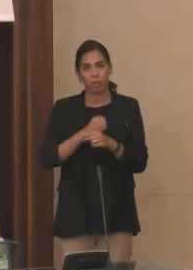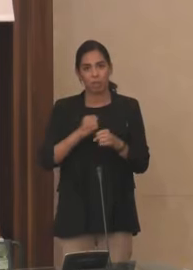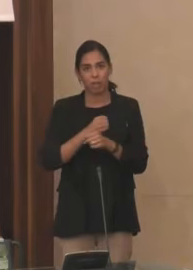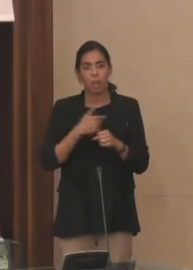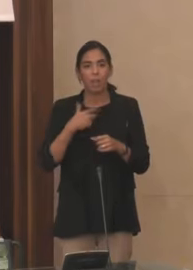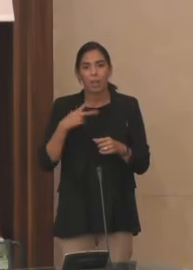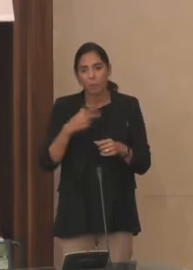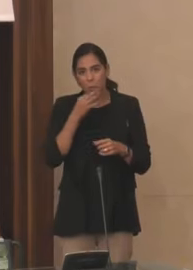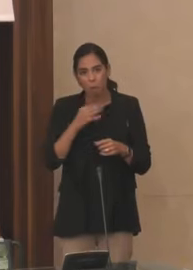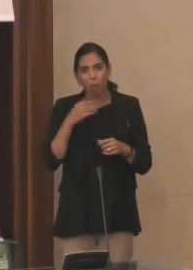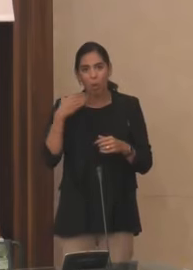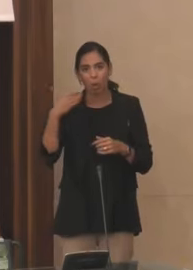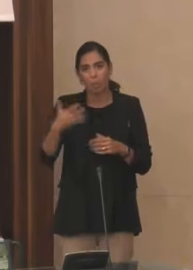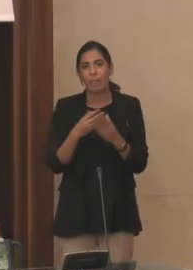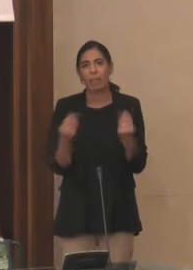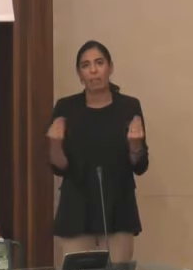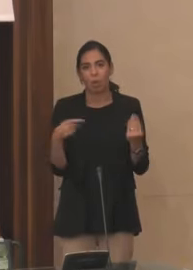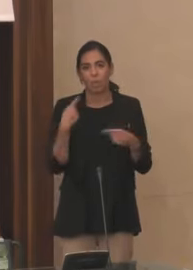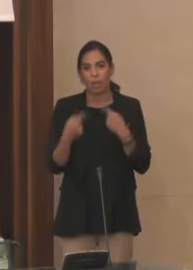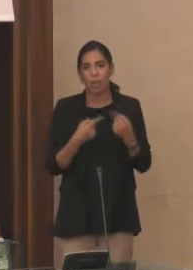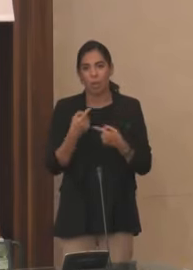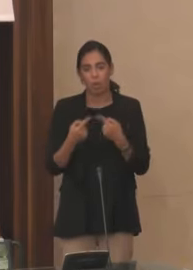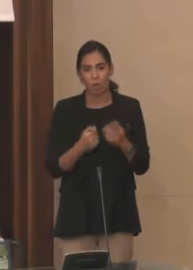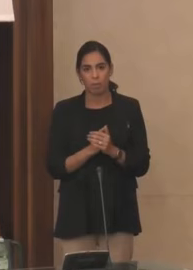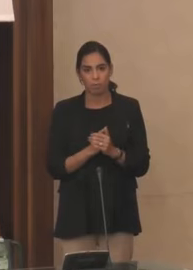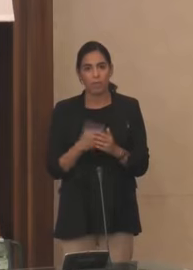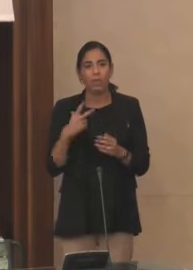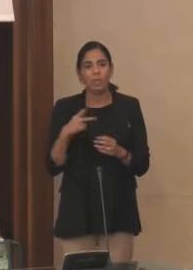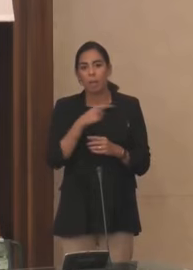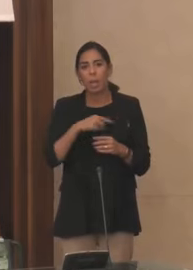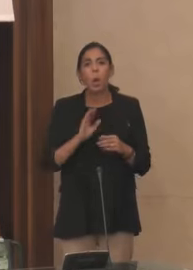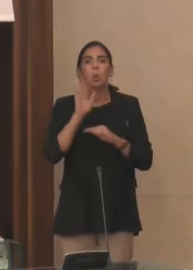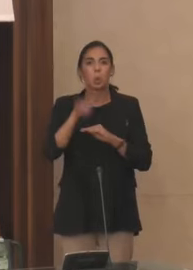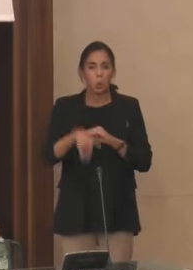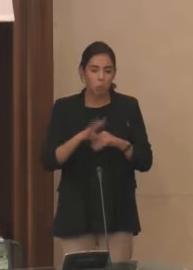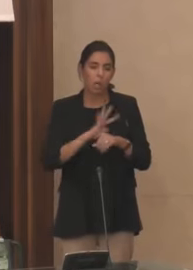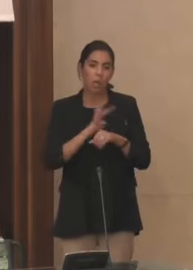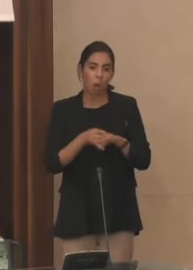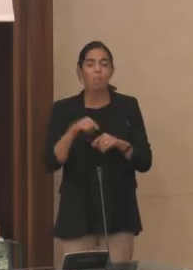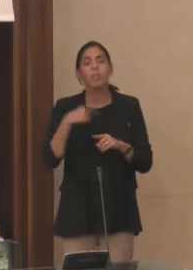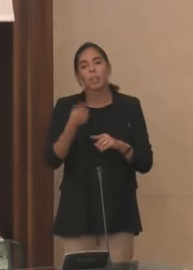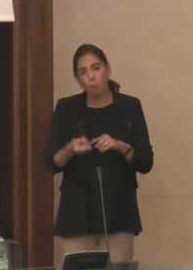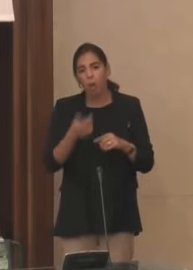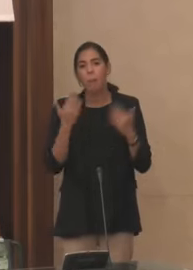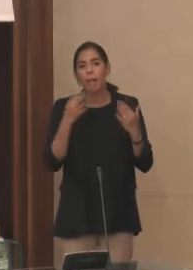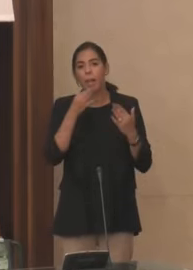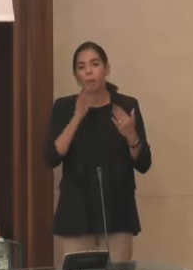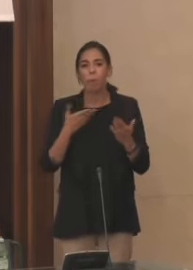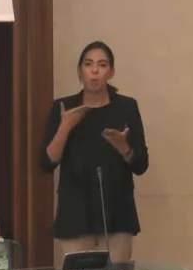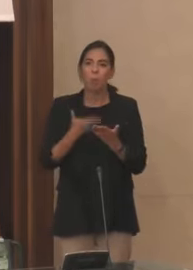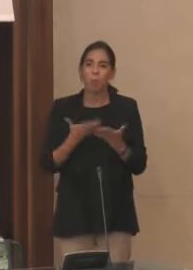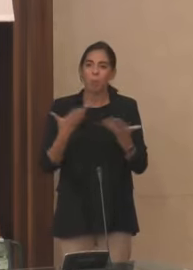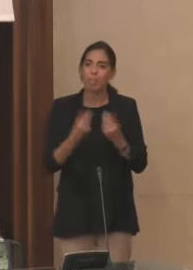faremo tante altre cose. Spero che supereremo la Covid e spero che potremo proporre con i nostri amici di